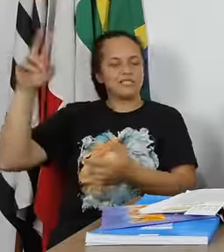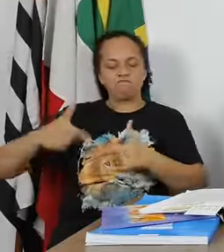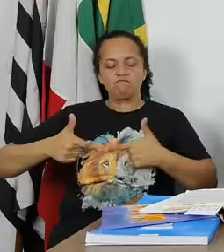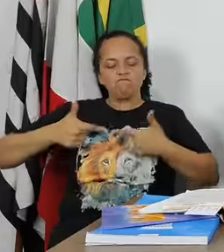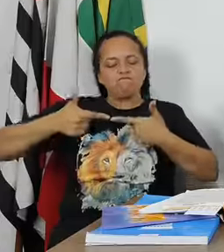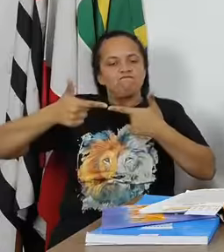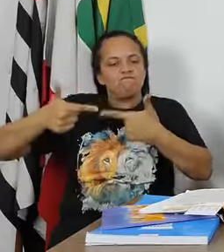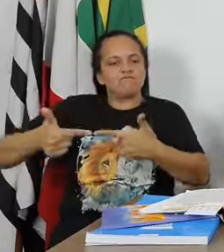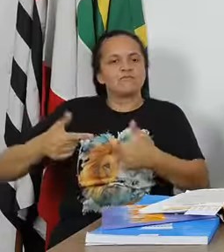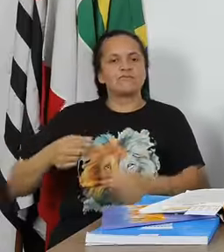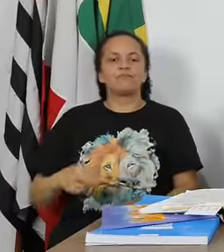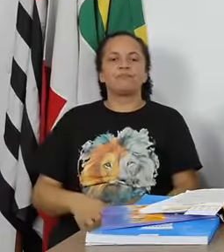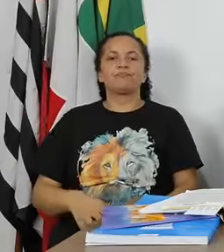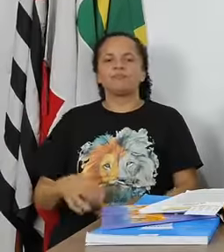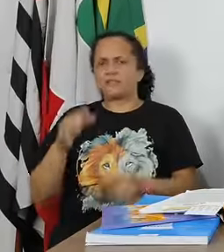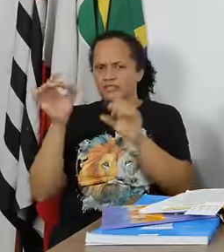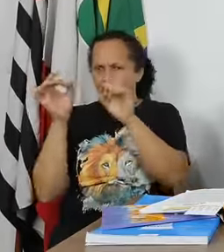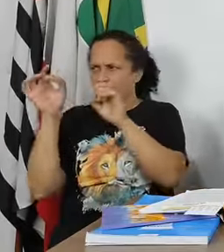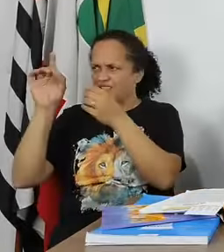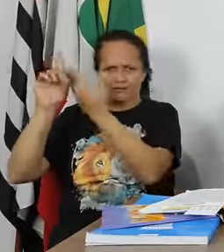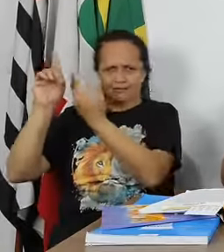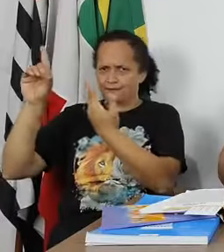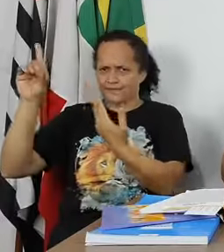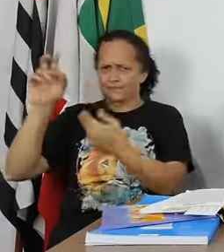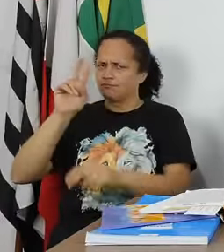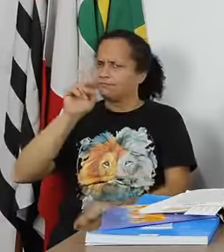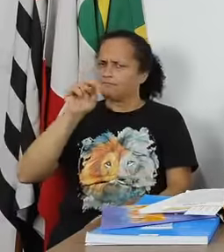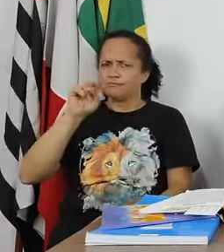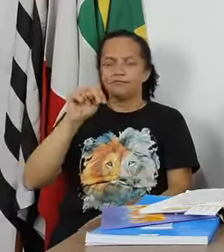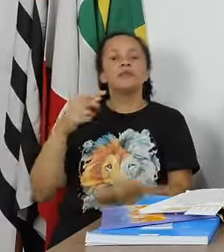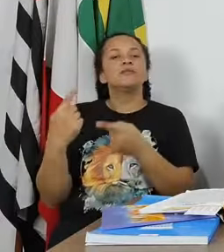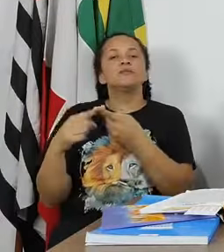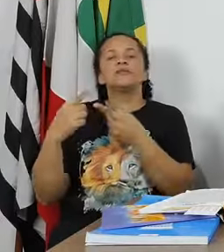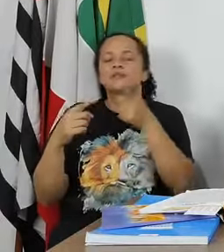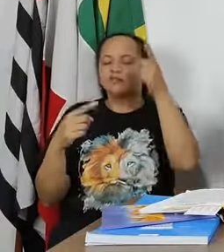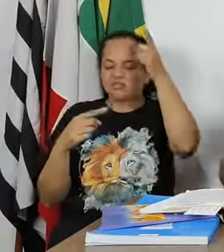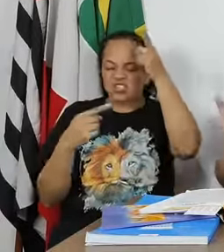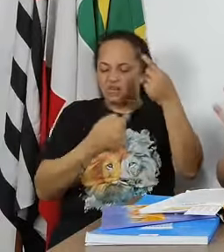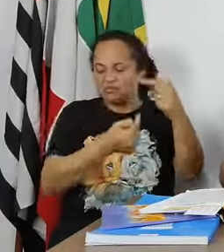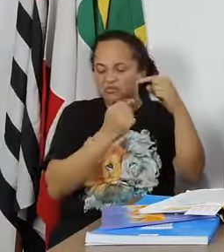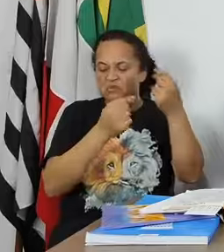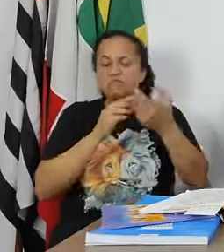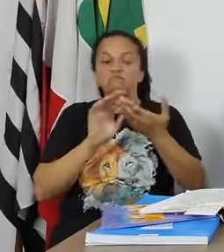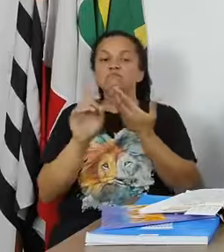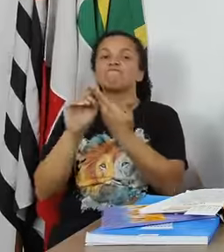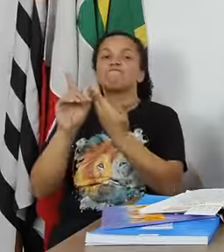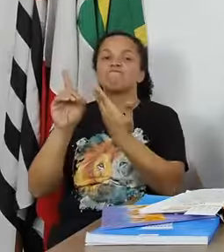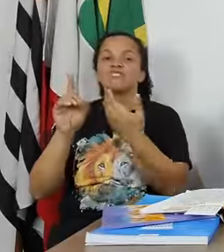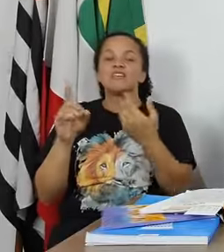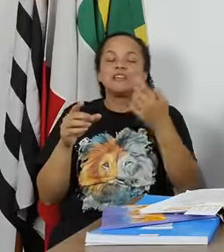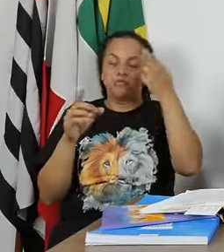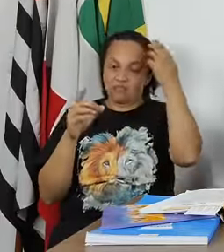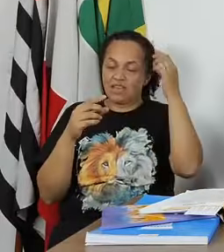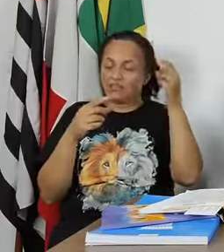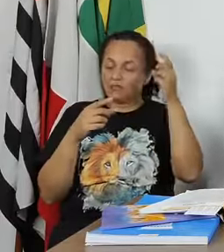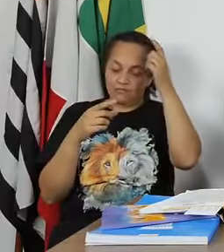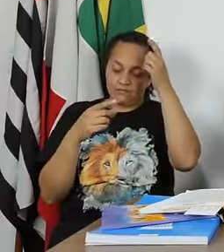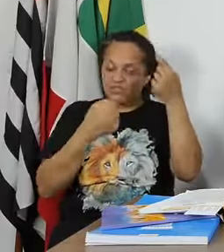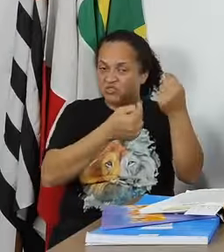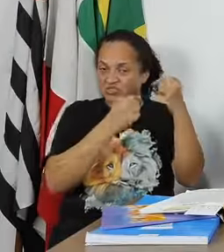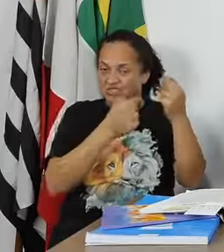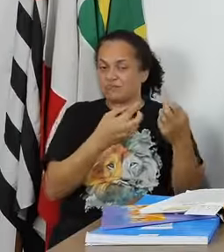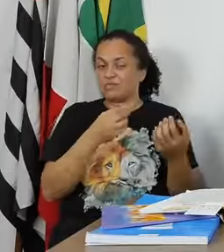perseverar, não desistir, porque vai chegar uma hora que o inimigo ele vai cansar e vai se afastar. Foi assim que ele fez com Jesus, quando